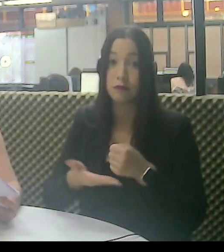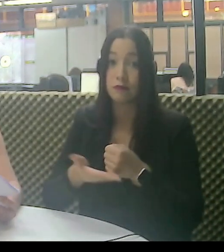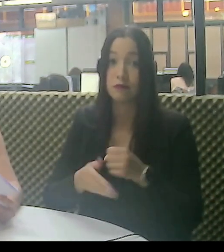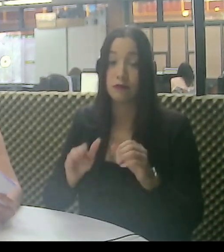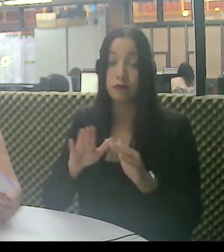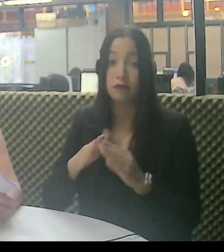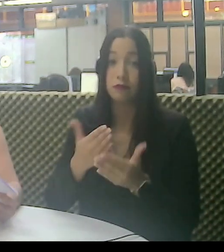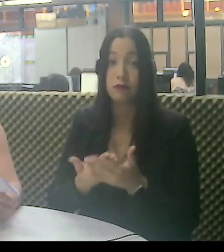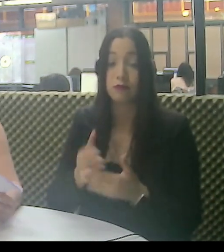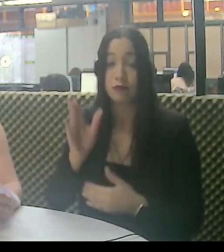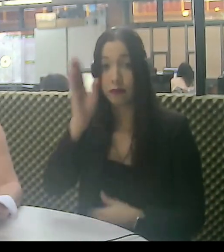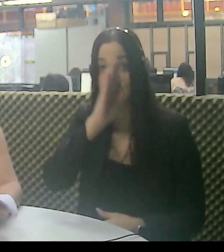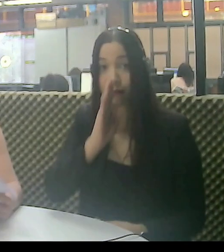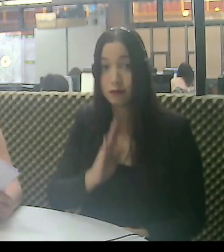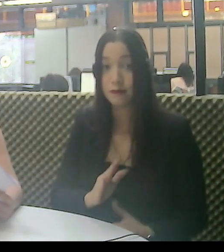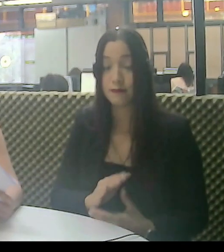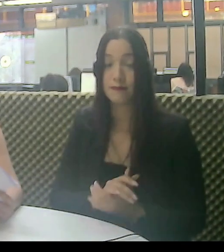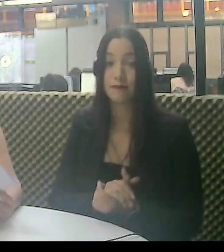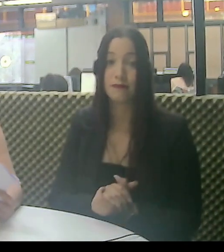nacional